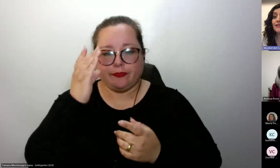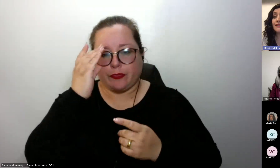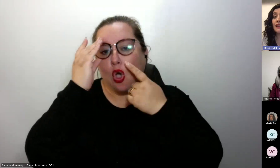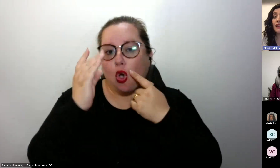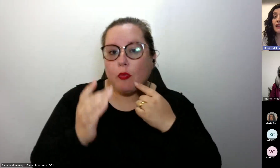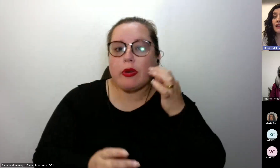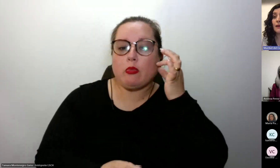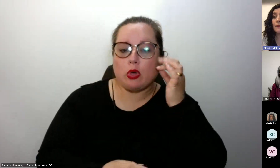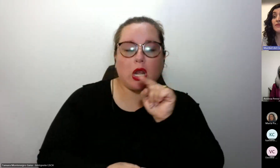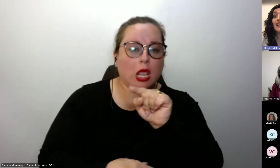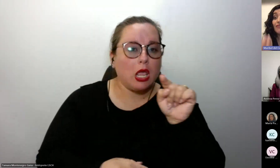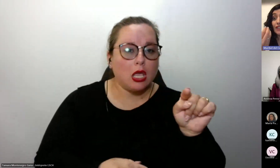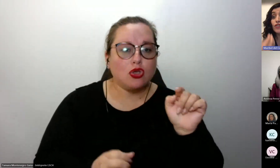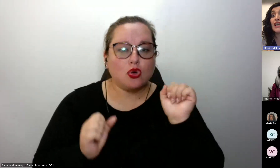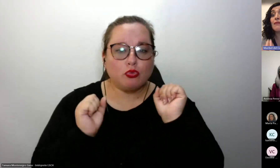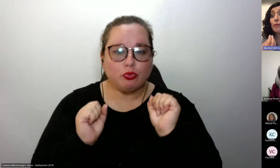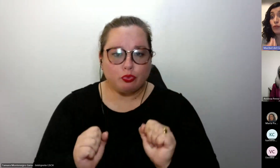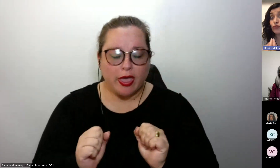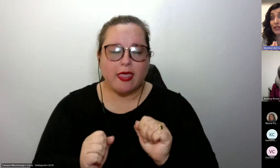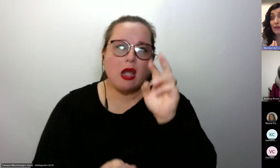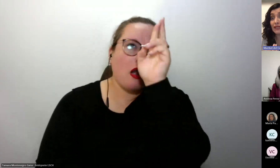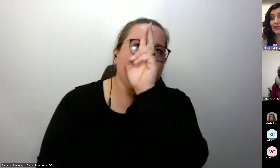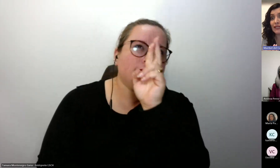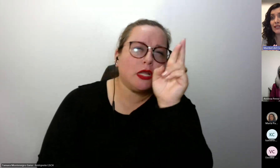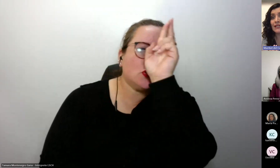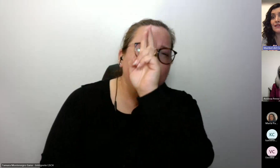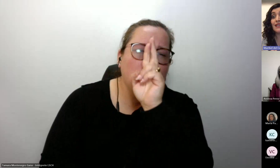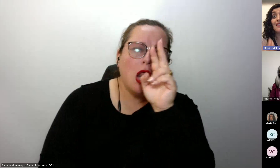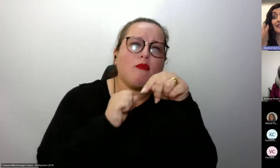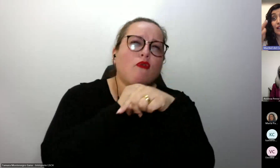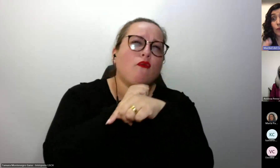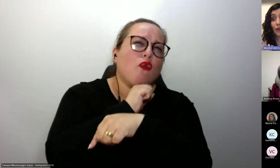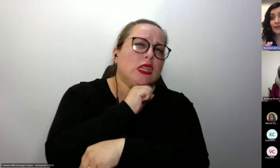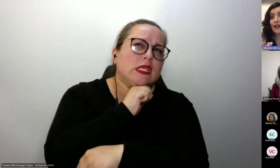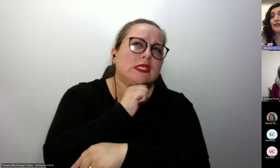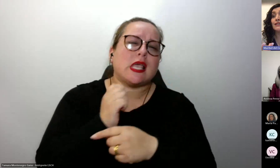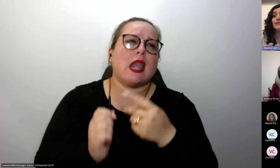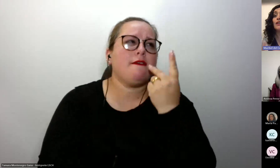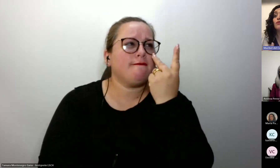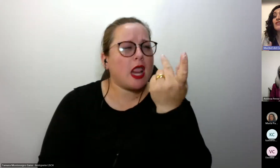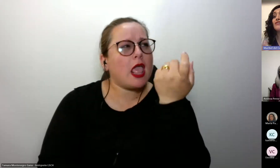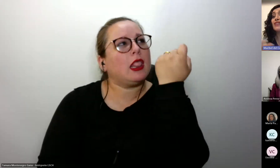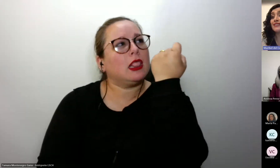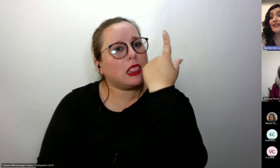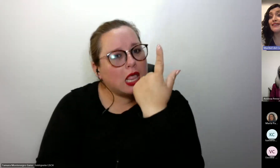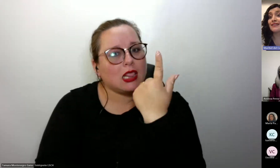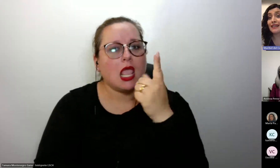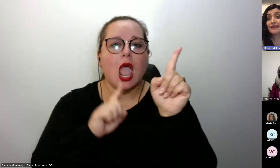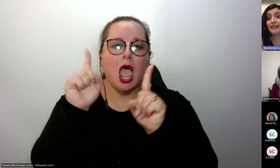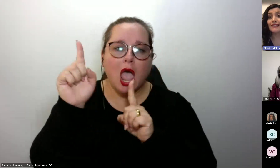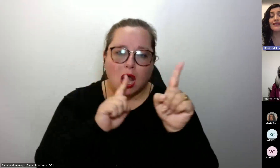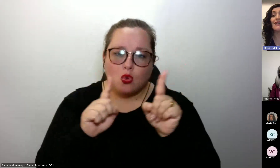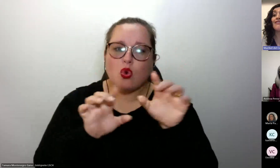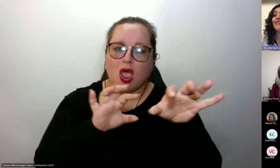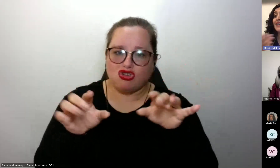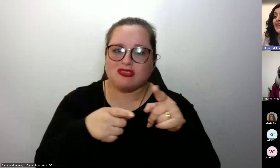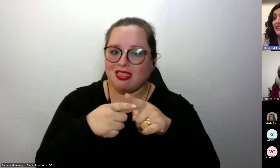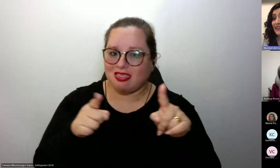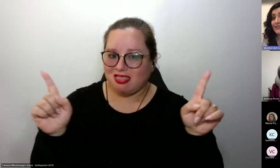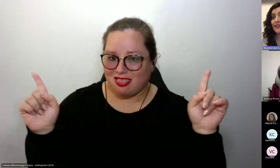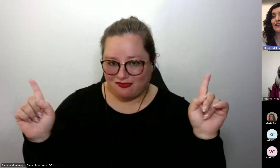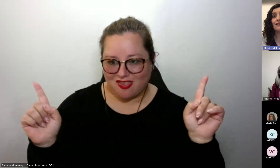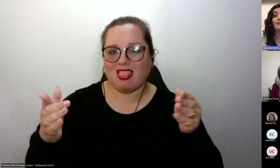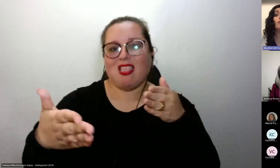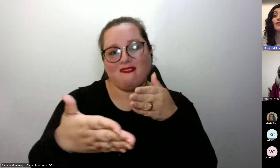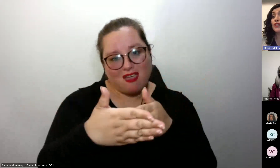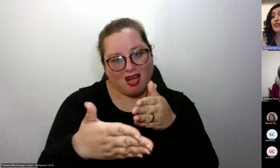capaces de reflexionar más profundamente, ¿sí? Y darse cuenta de algunas diferencias que existen, de las